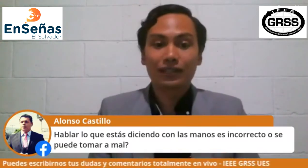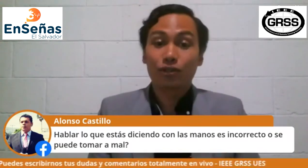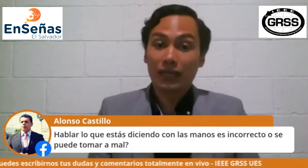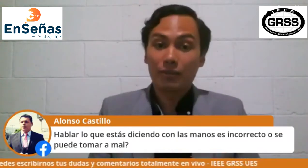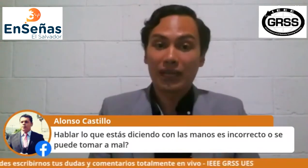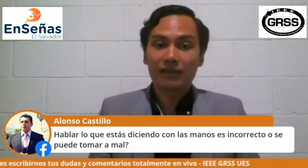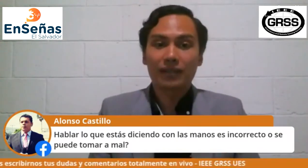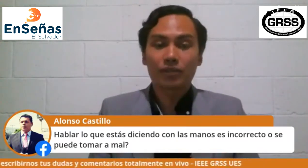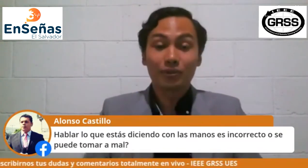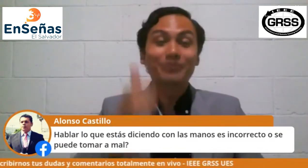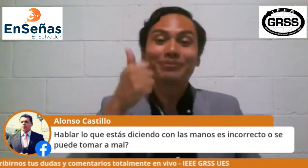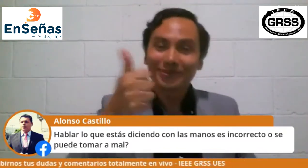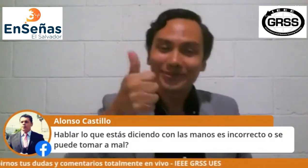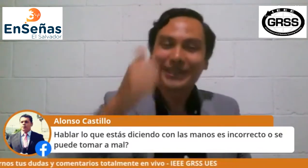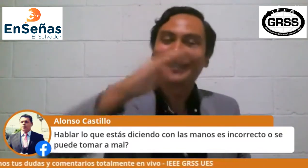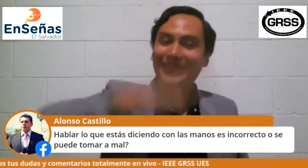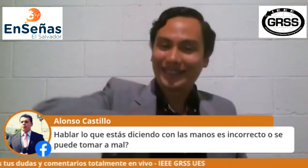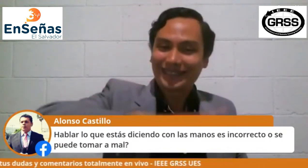Y no decir toda la palabra.